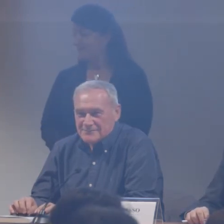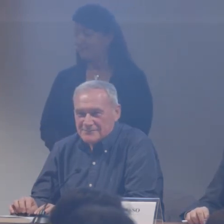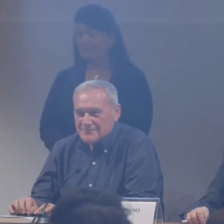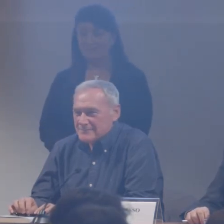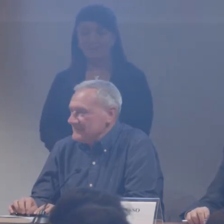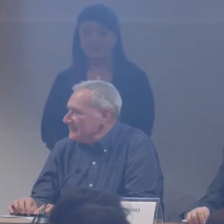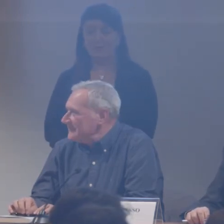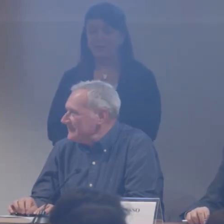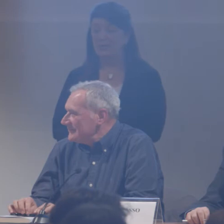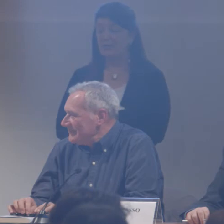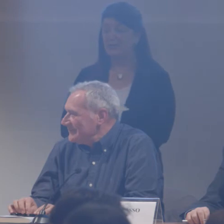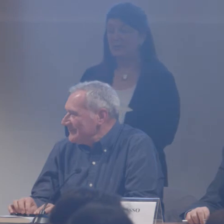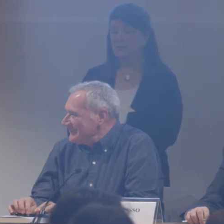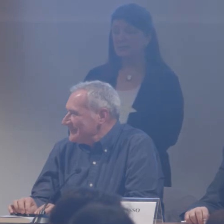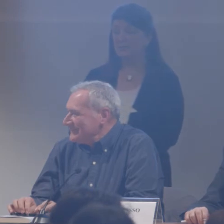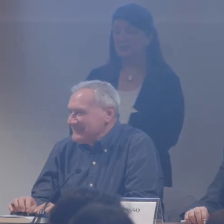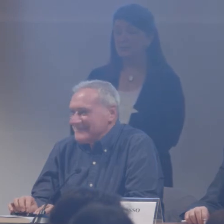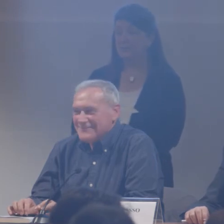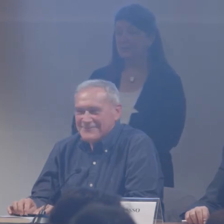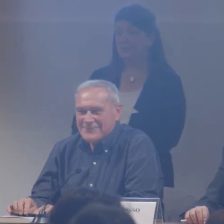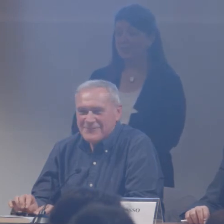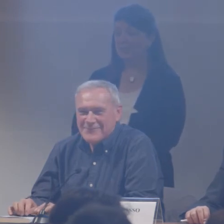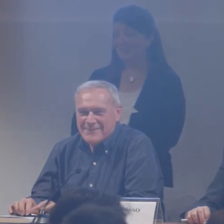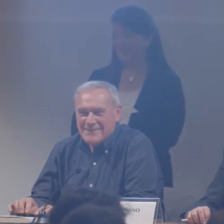La chiudo qua, che mi sembrava una buona chiusa, no?